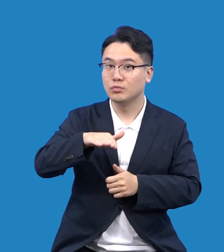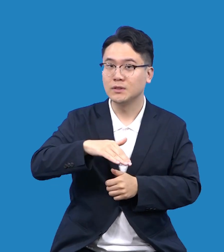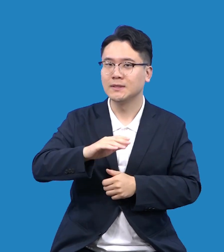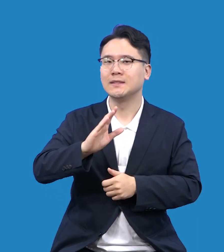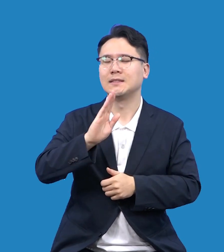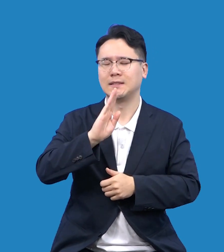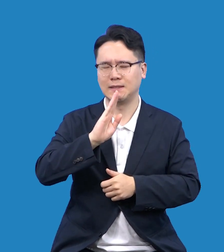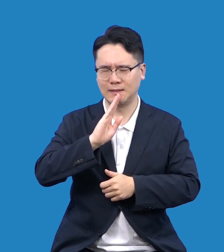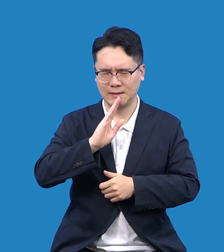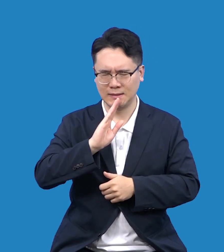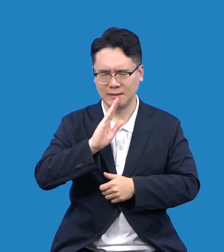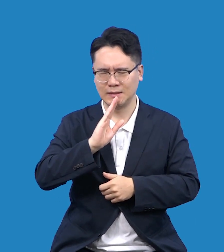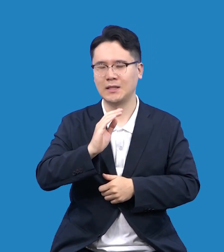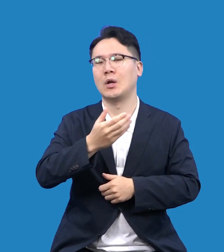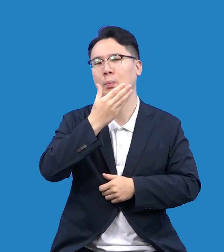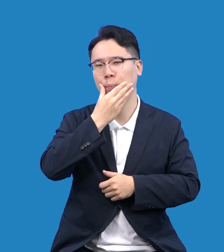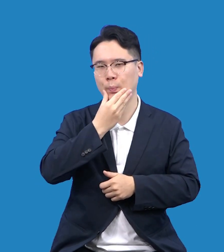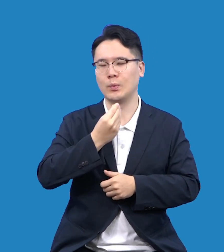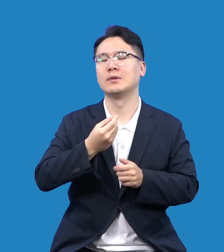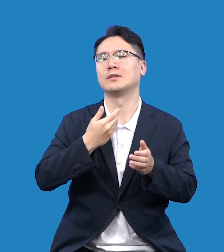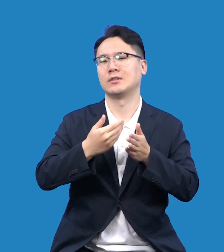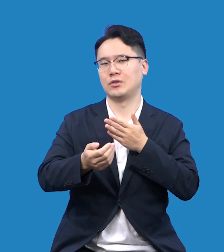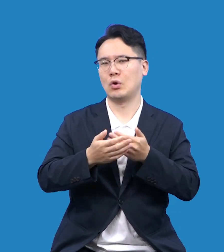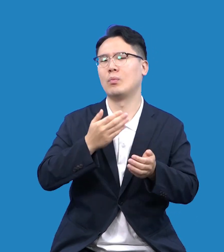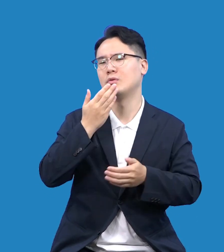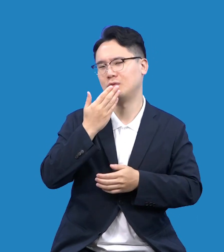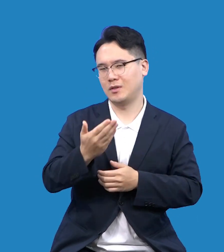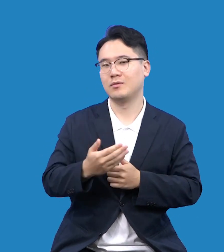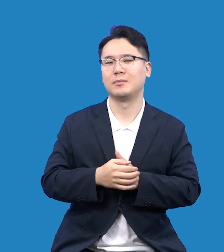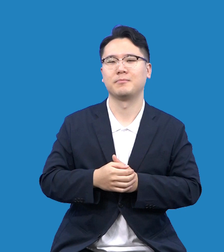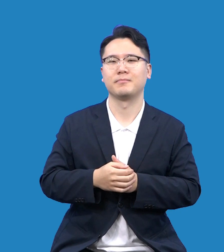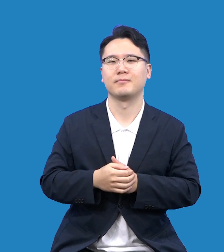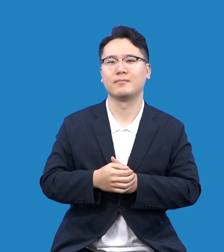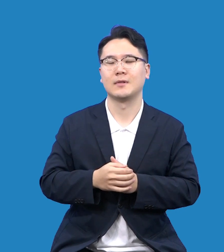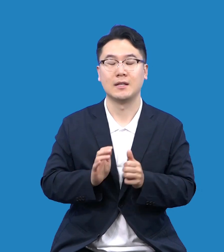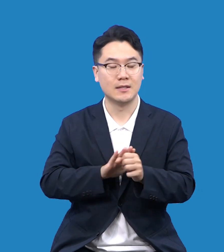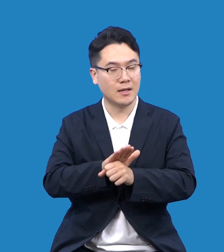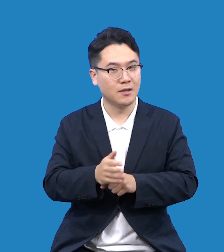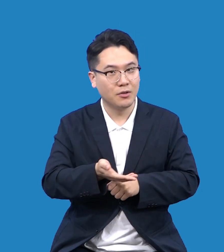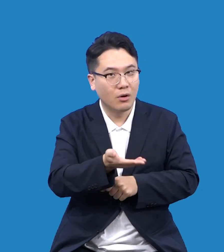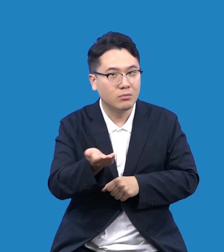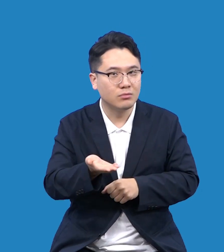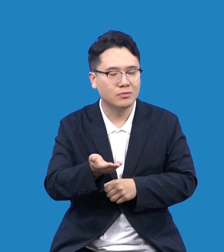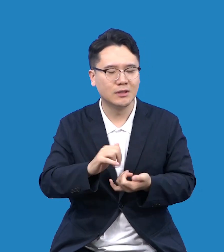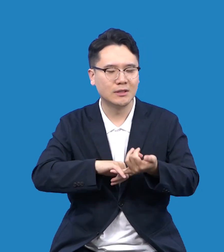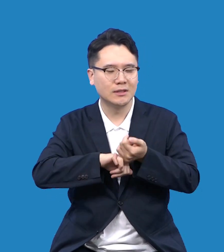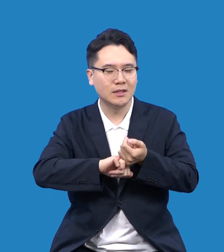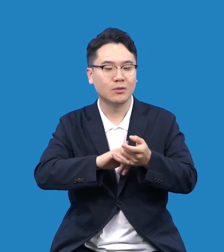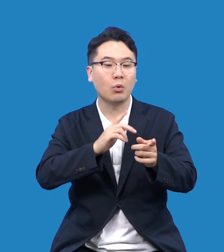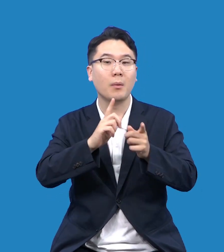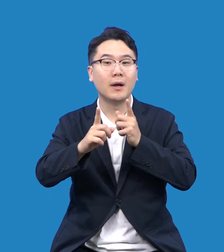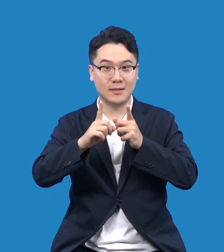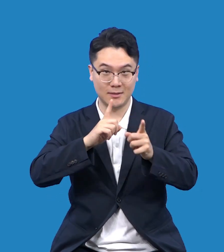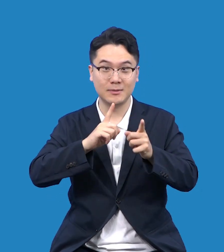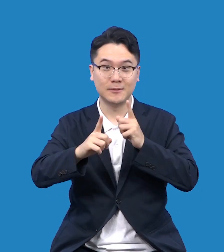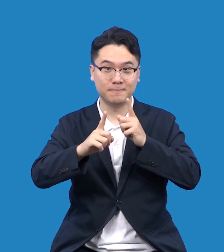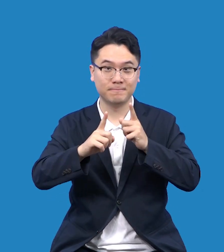진정한 블레싱을, 축복을 경험할 수 있다는 약속입니다. 사랑하는 여러분, 이 약속의 말씀을